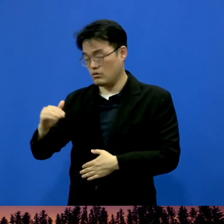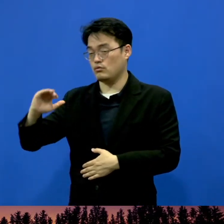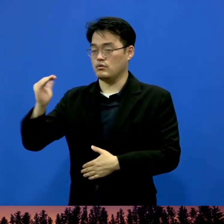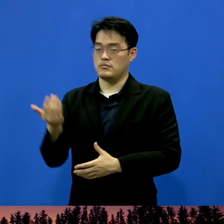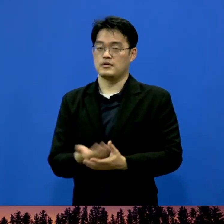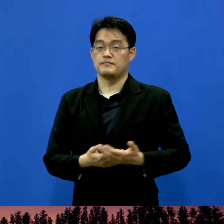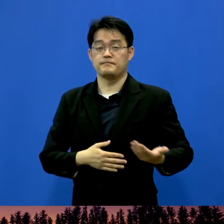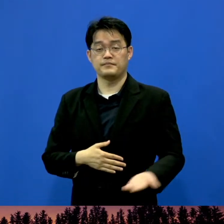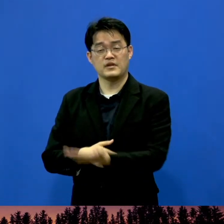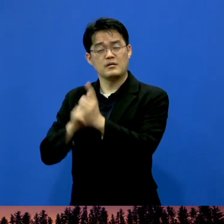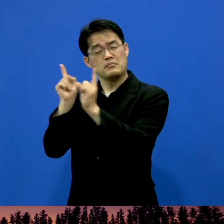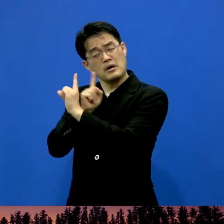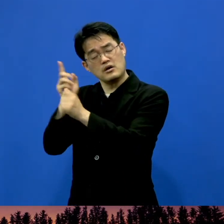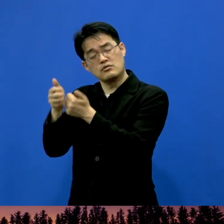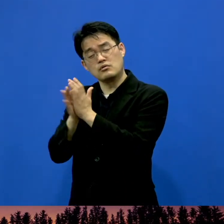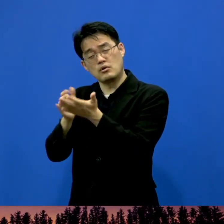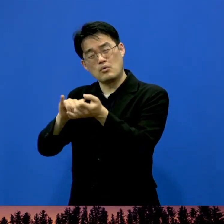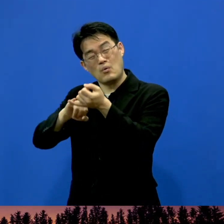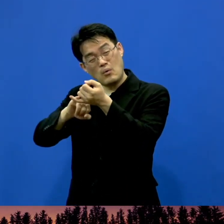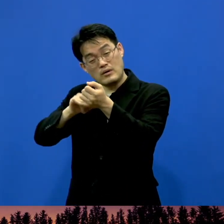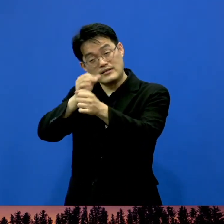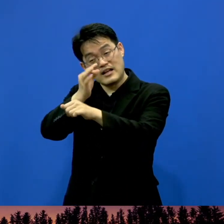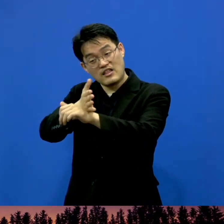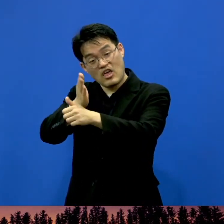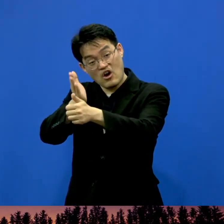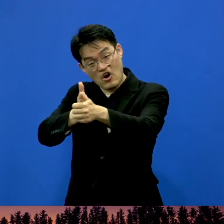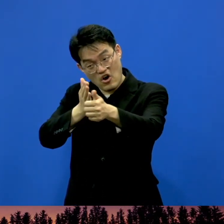여러분 매일 성경 꼭 사세요.